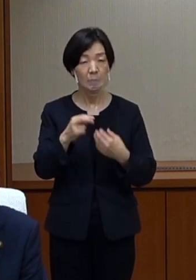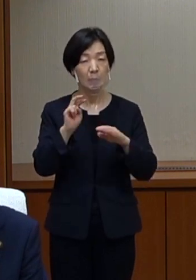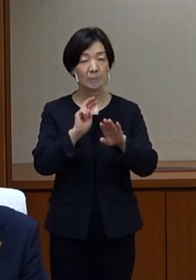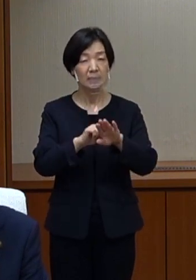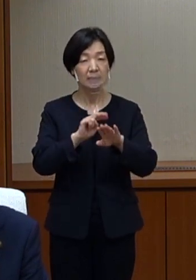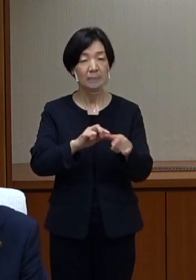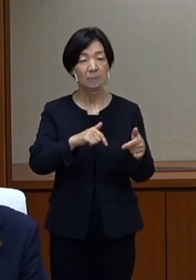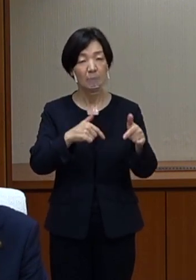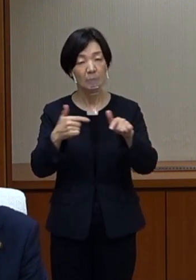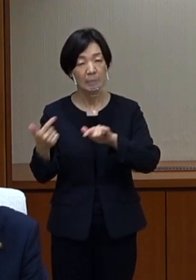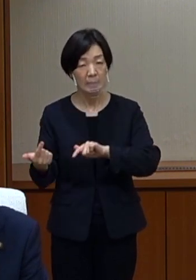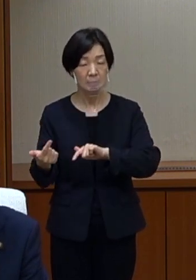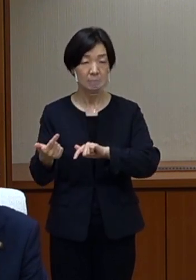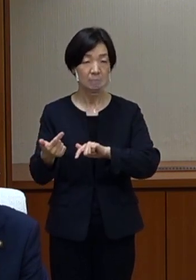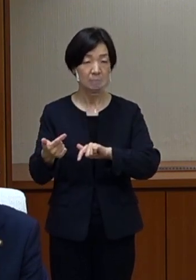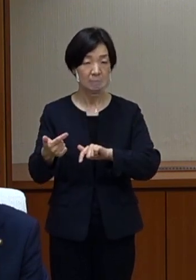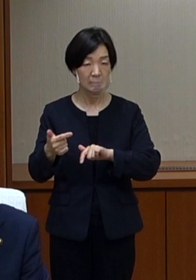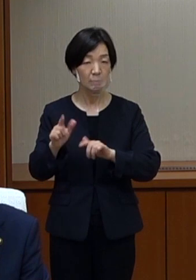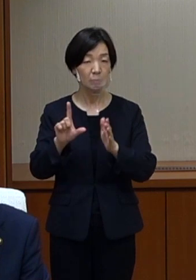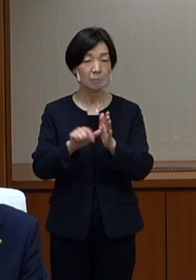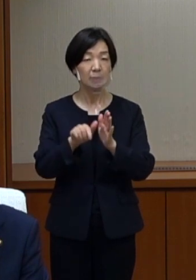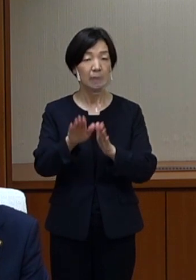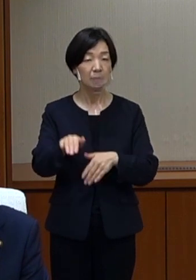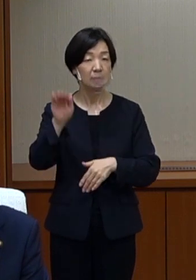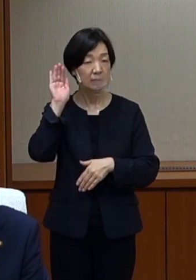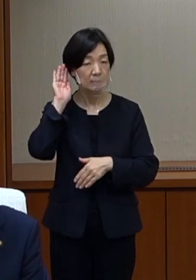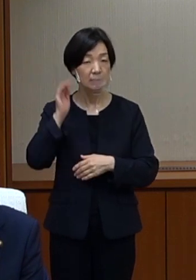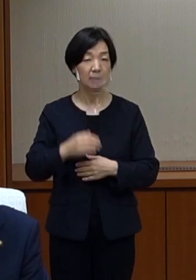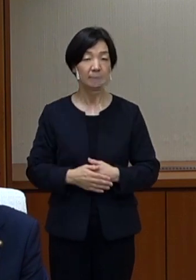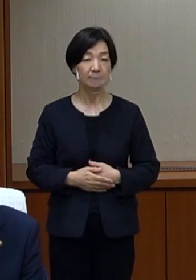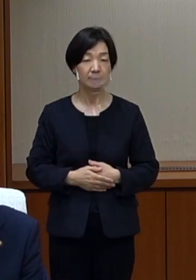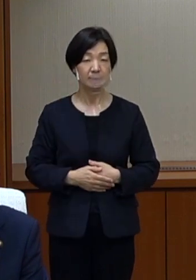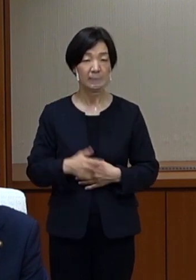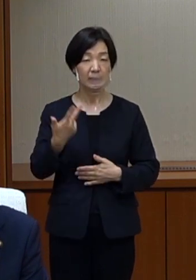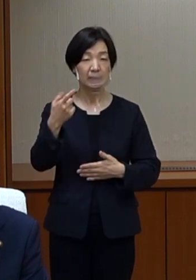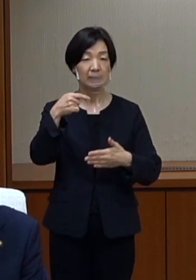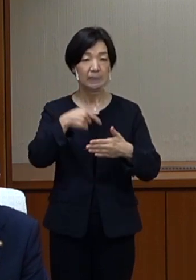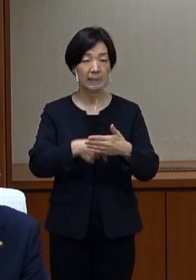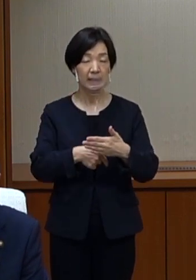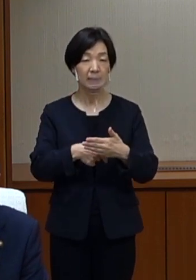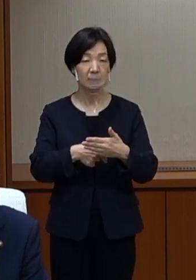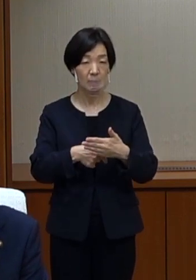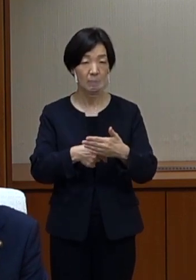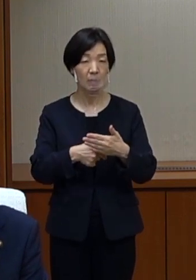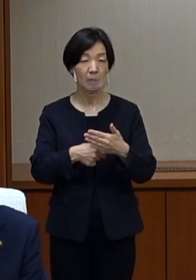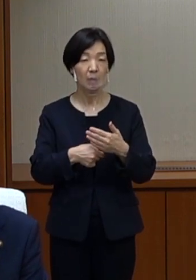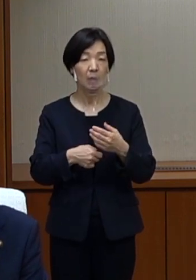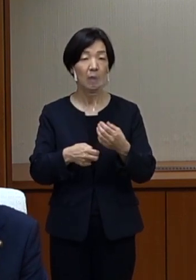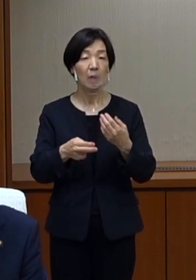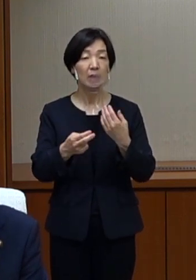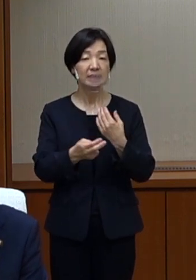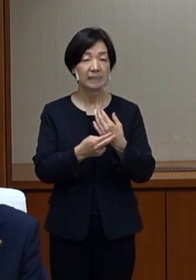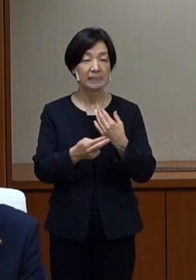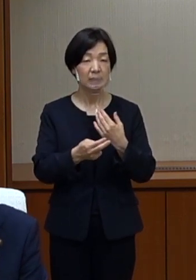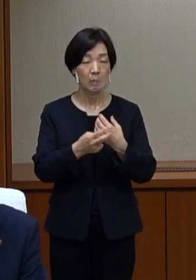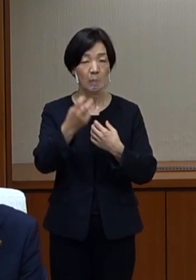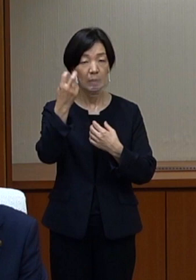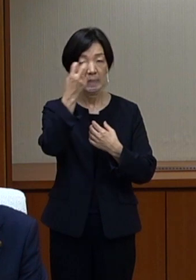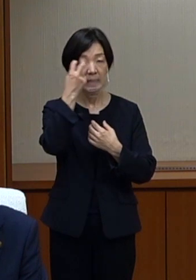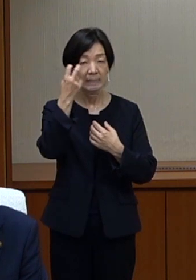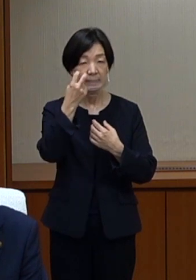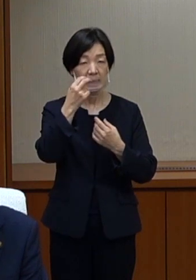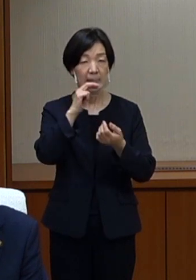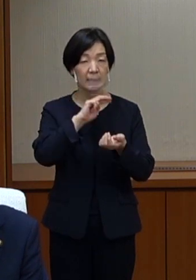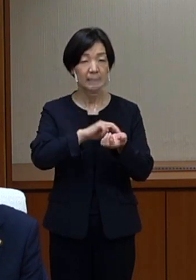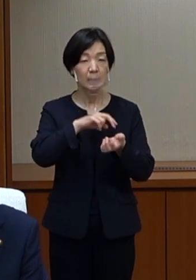があると伺っております。市内の診療検査医療機関の負担を軽